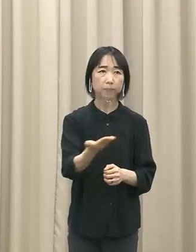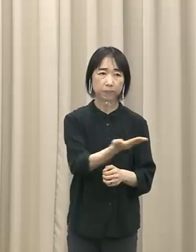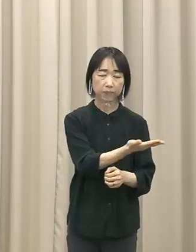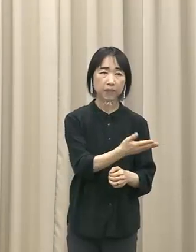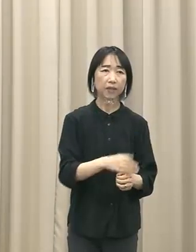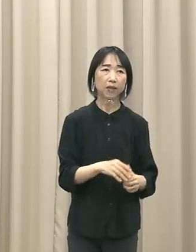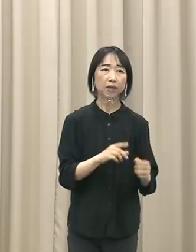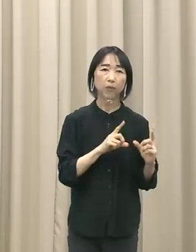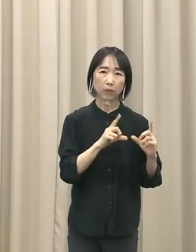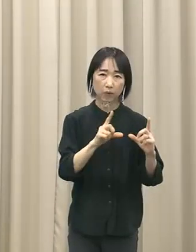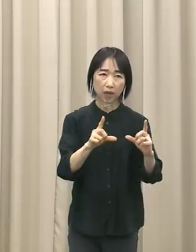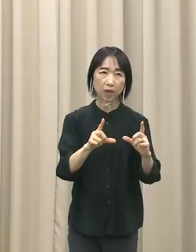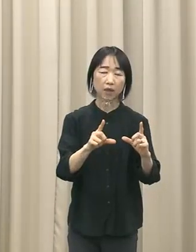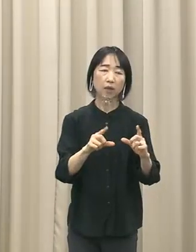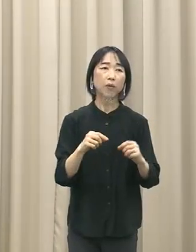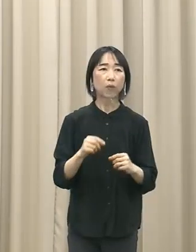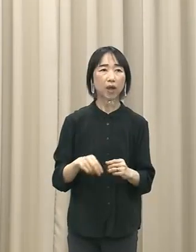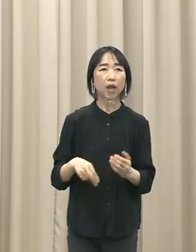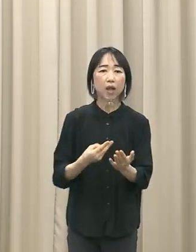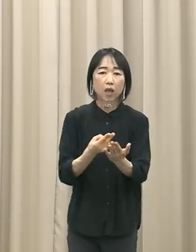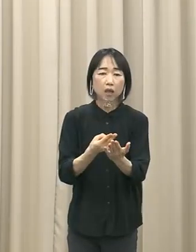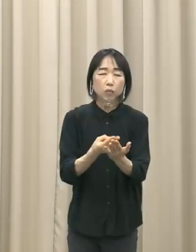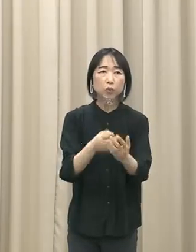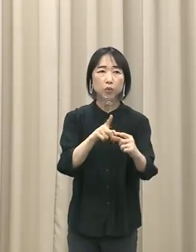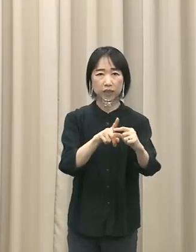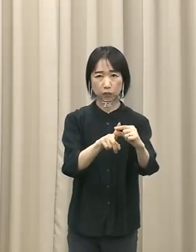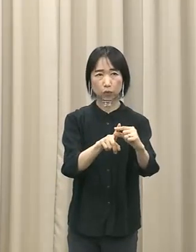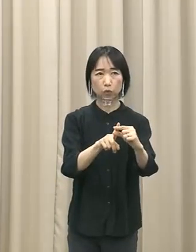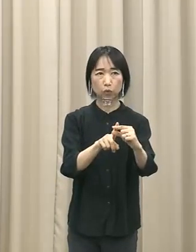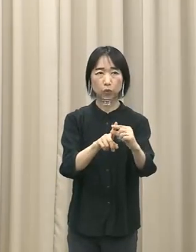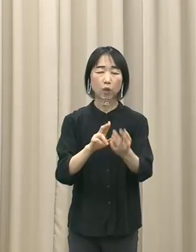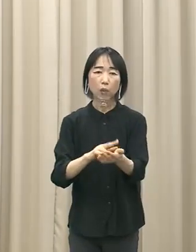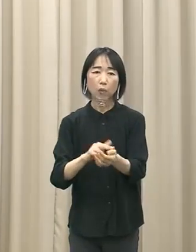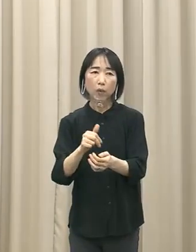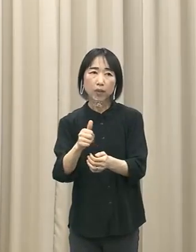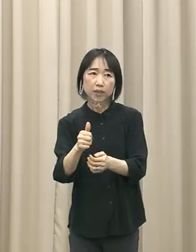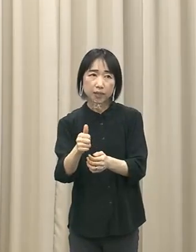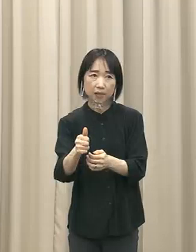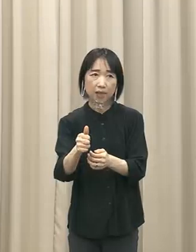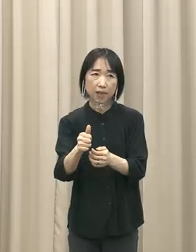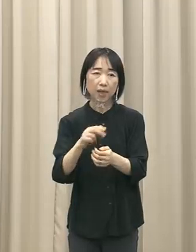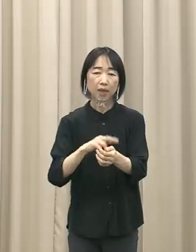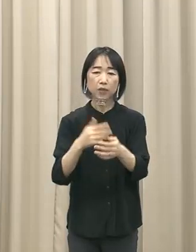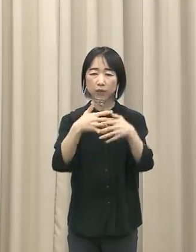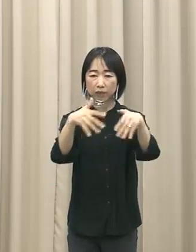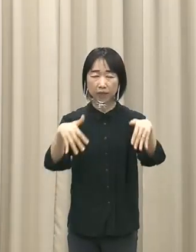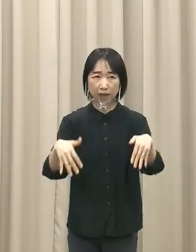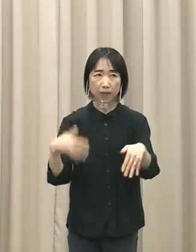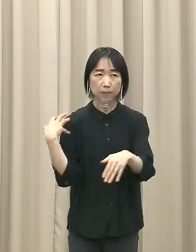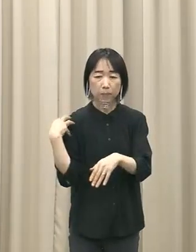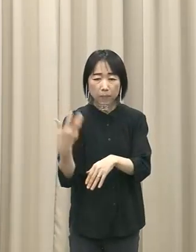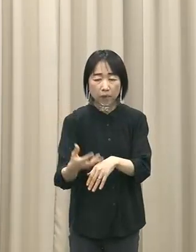院されてますので、お医者さんといいますか、その医療機関で最善を尽くしていただきたい